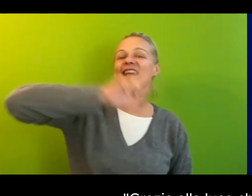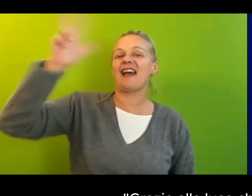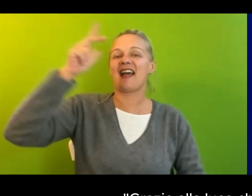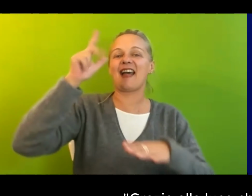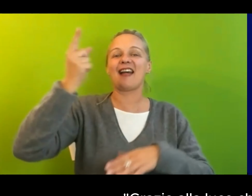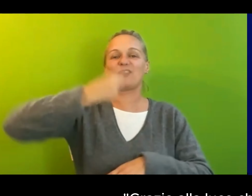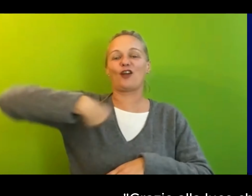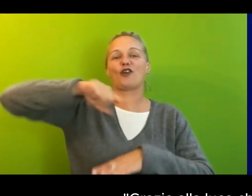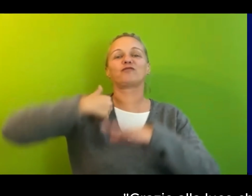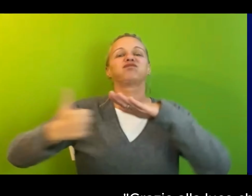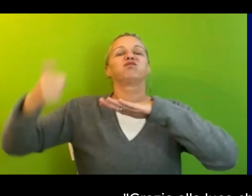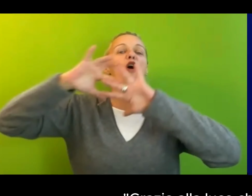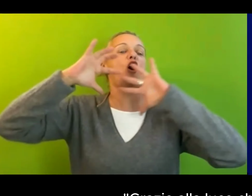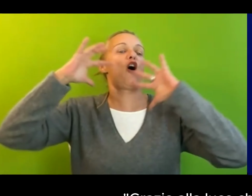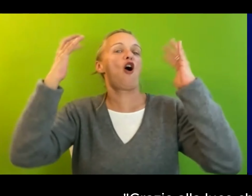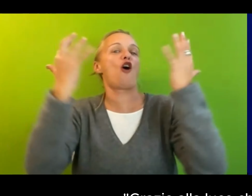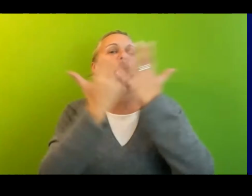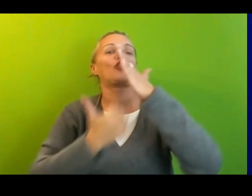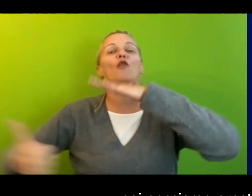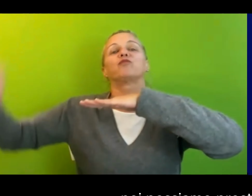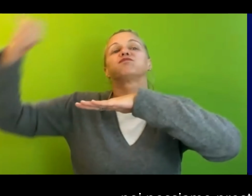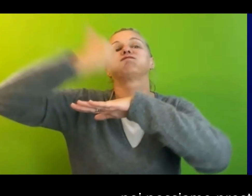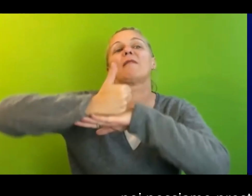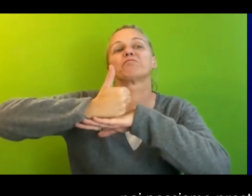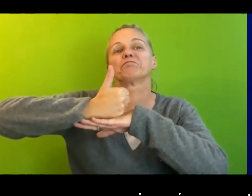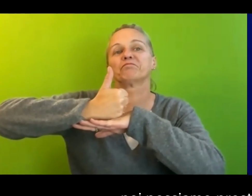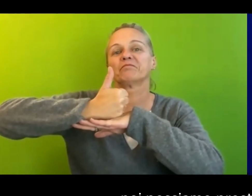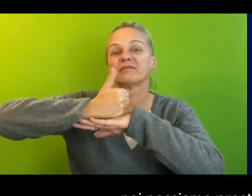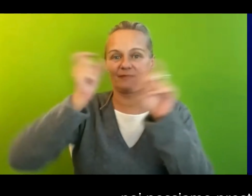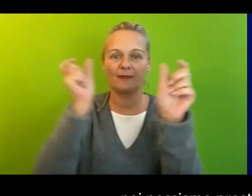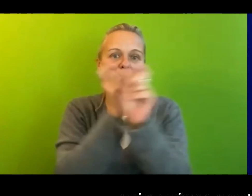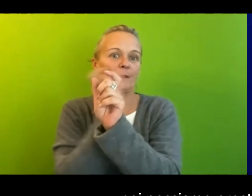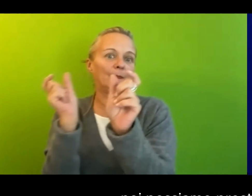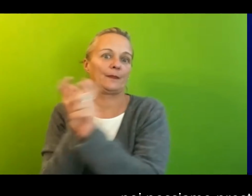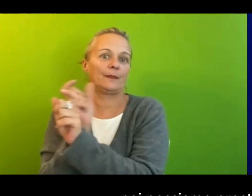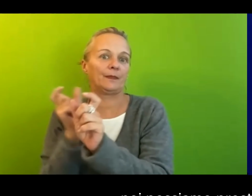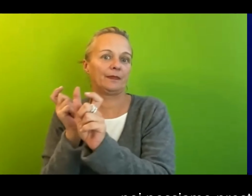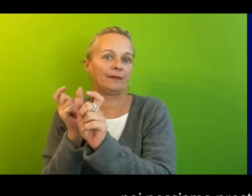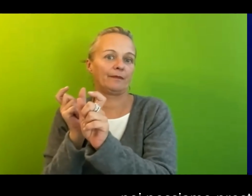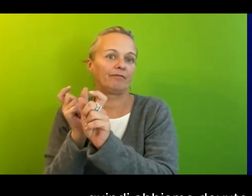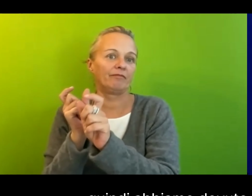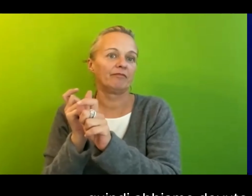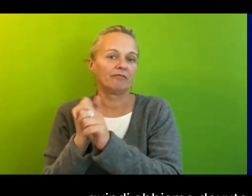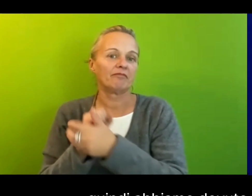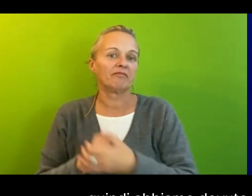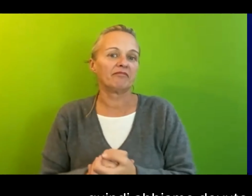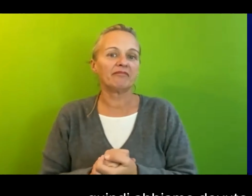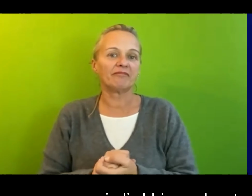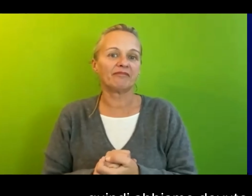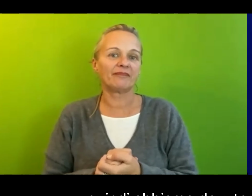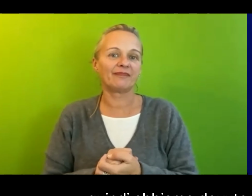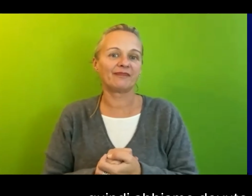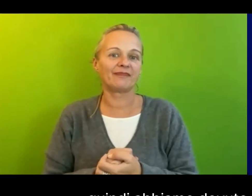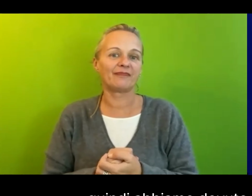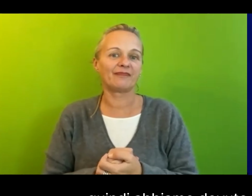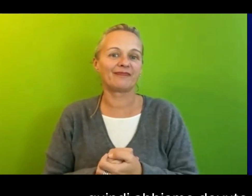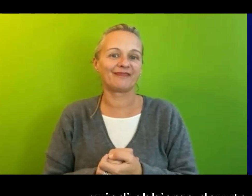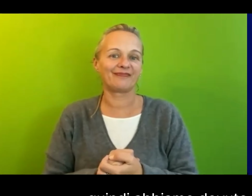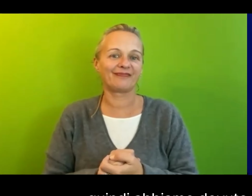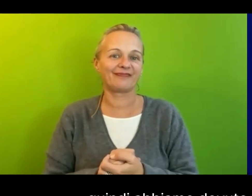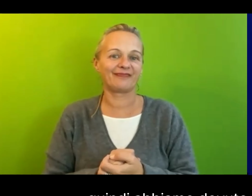grazie alla luce che arriva a tutti noi, noi possiamo prostrarci ai tuoi piedi. Quindi abbiamo dovuto fare